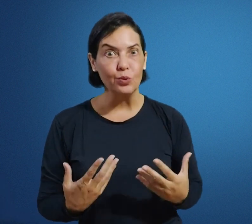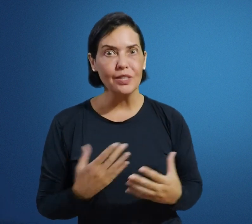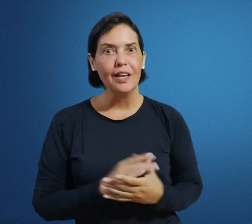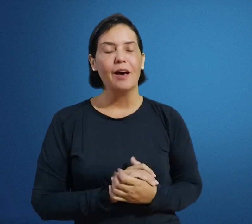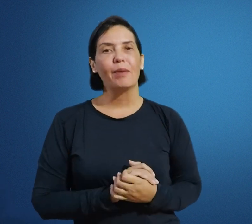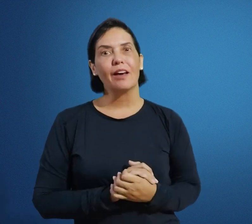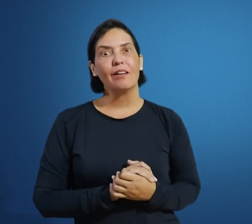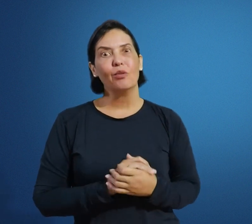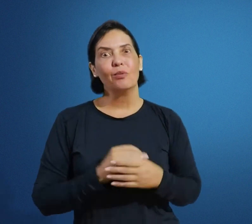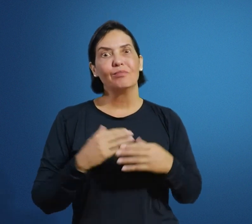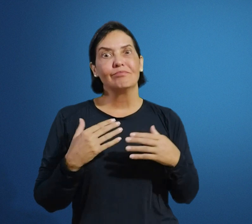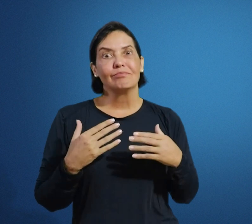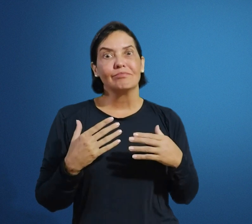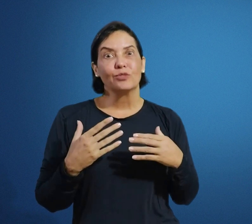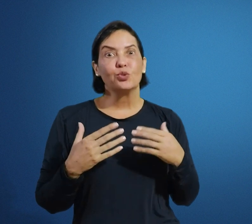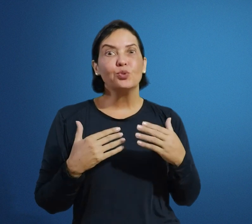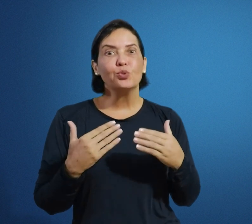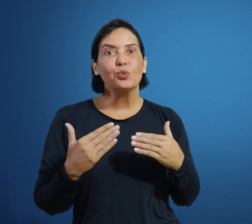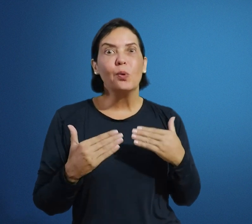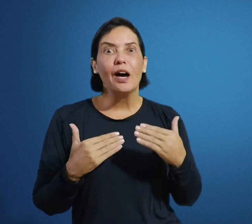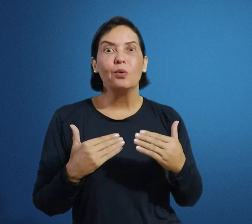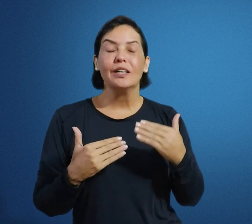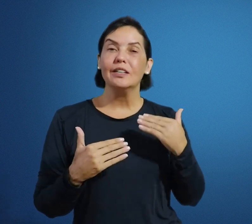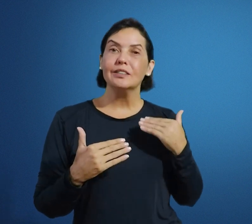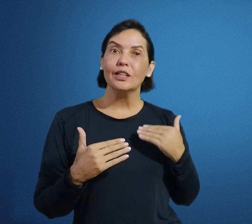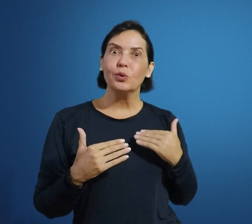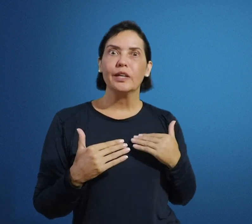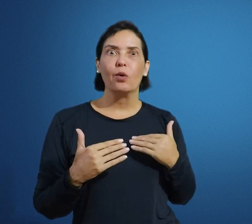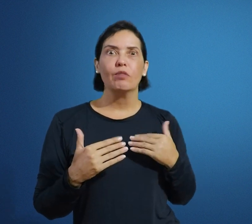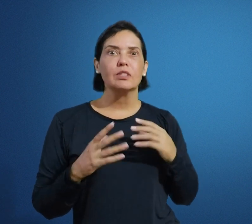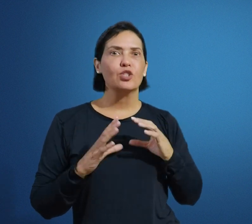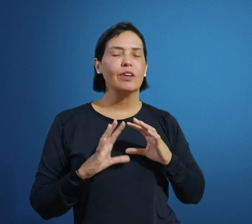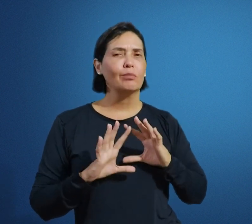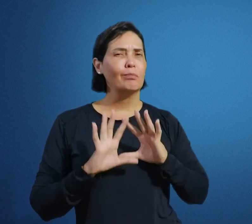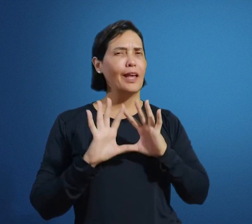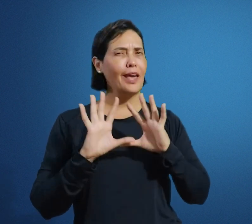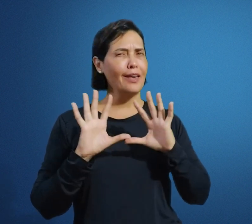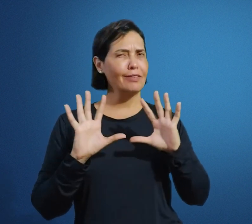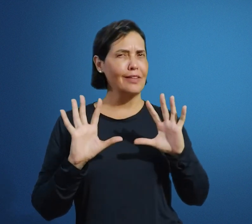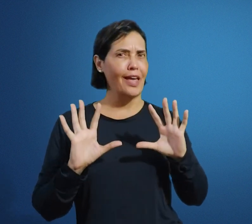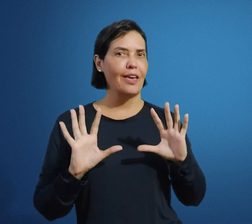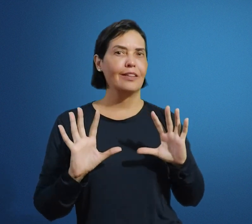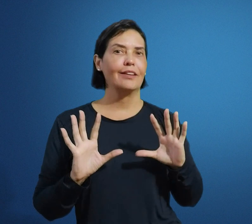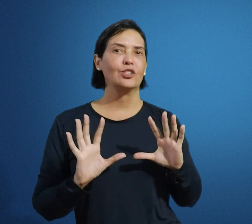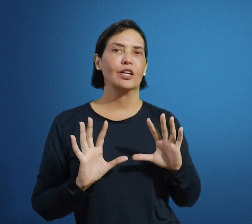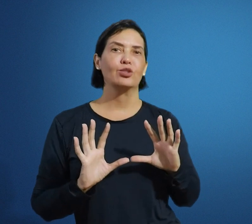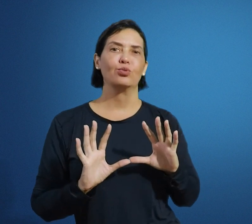pedagogos, para junto com a aula anterior, na qual vocês tiveram uma breve ideia da identidade